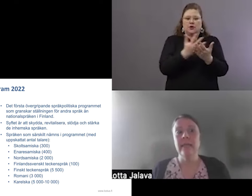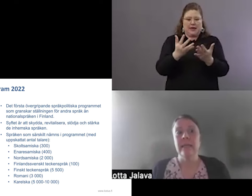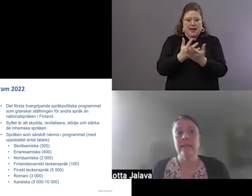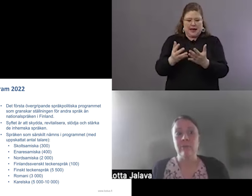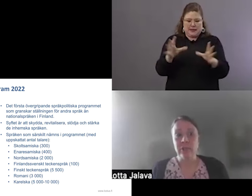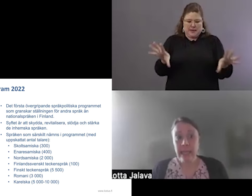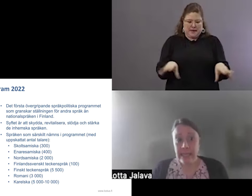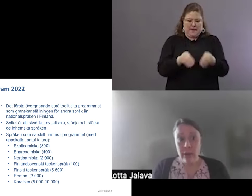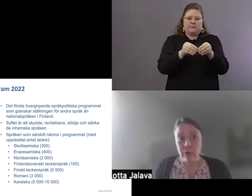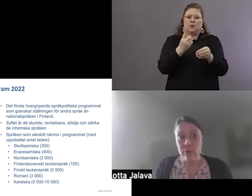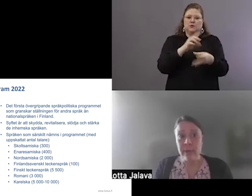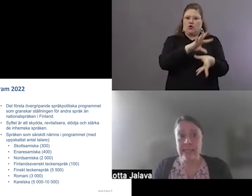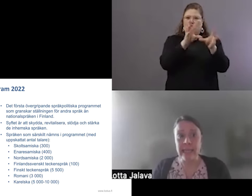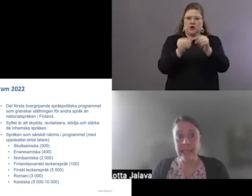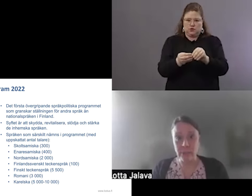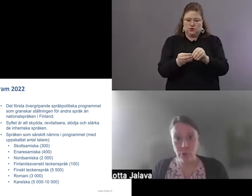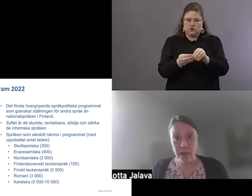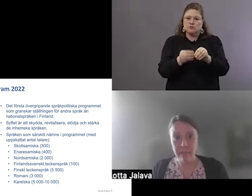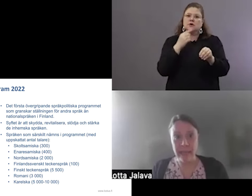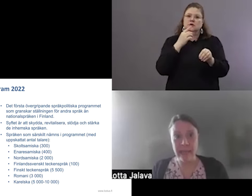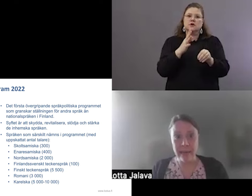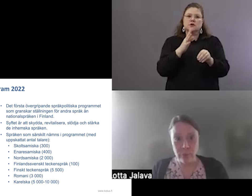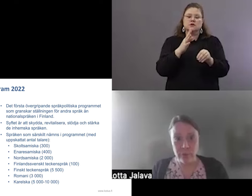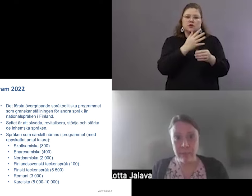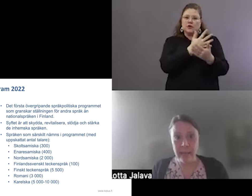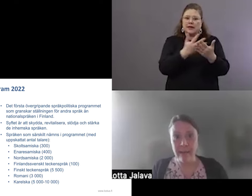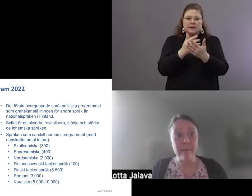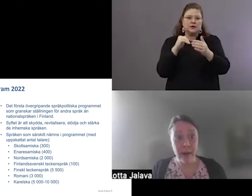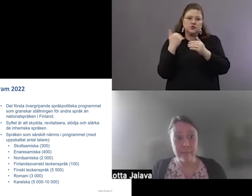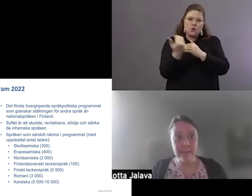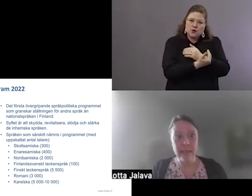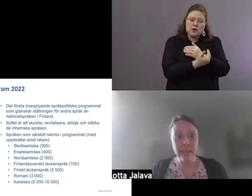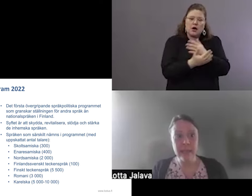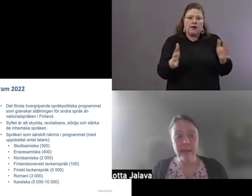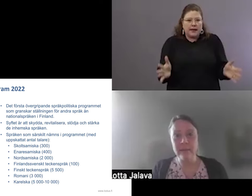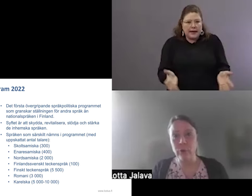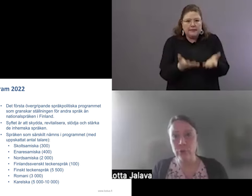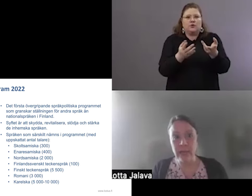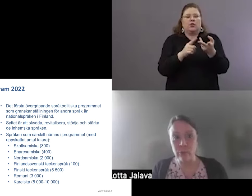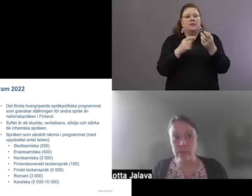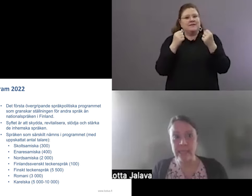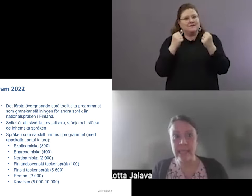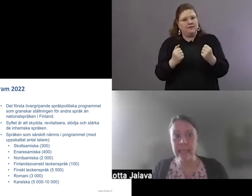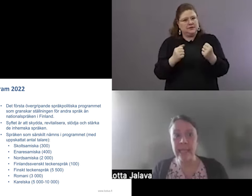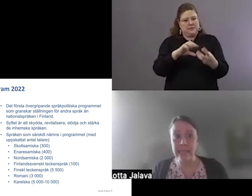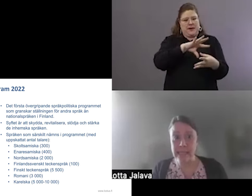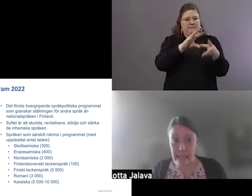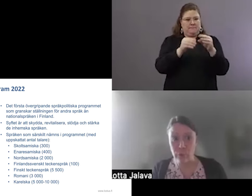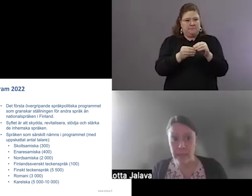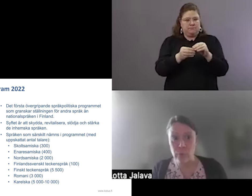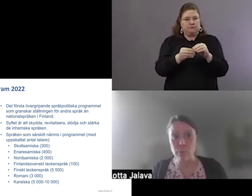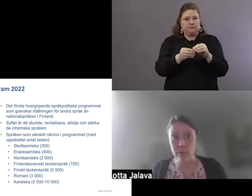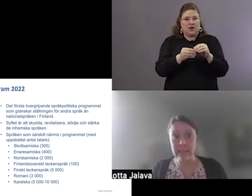Ja tavoitteena siellä on kotoperäisten kielten suojaaminen ja elvyttäminen ja vahvistaminen. Ja johtoajatuksena sielläkin